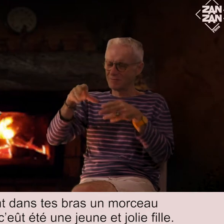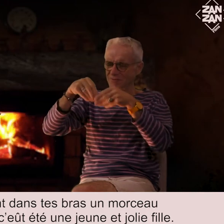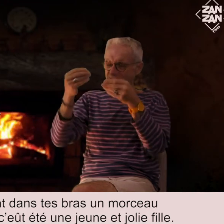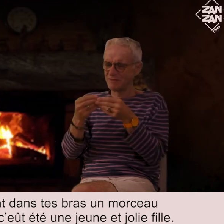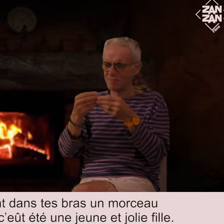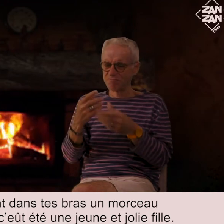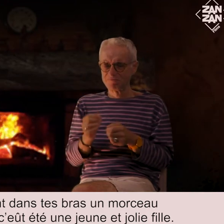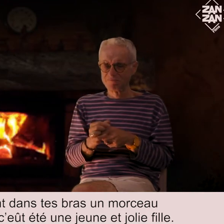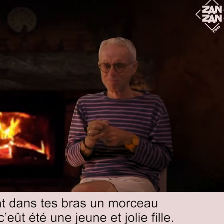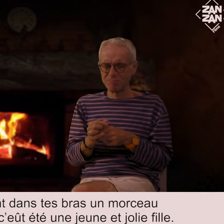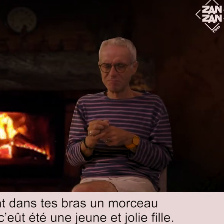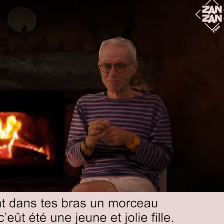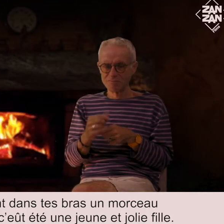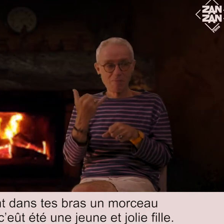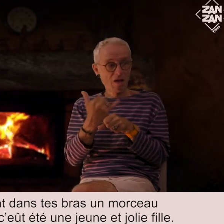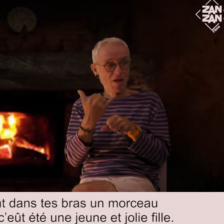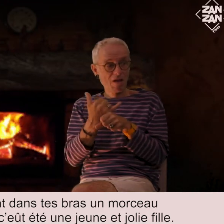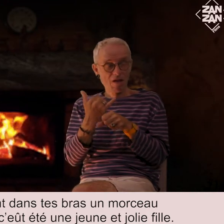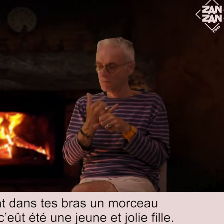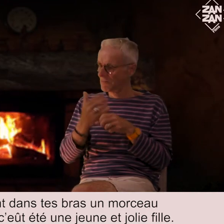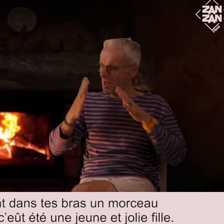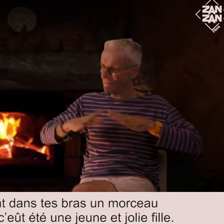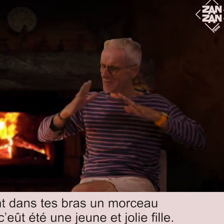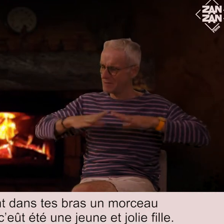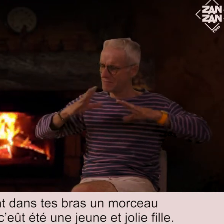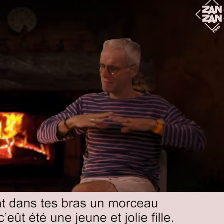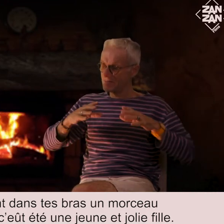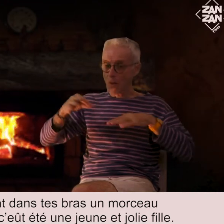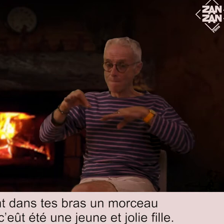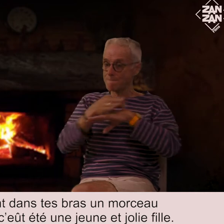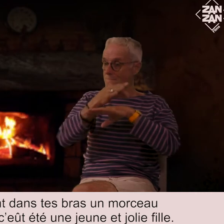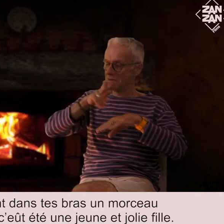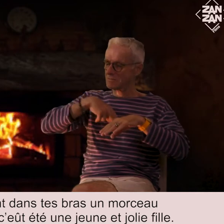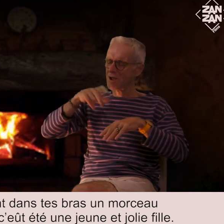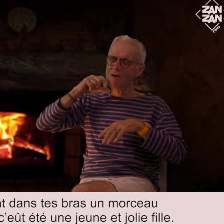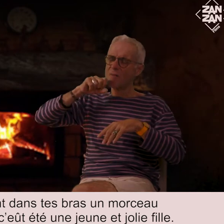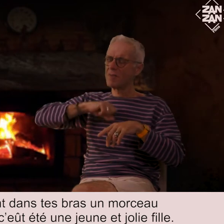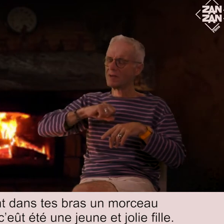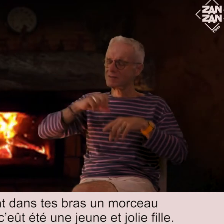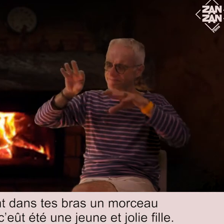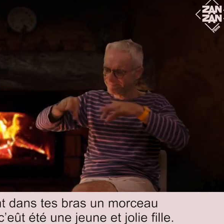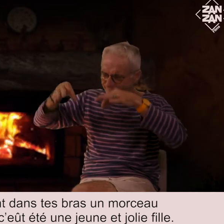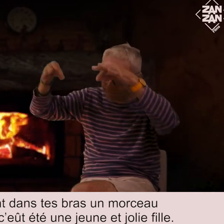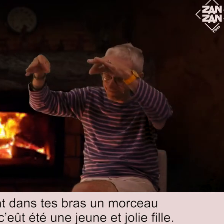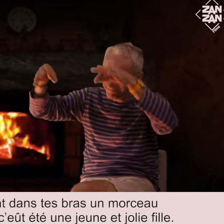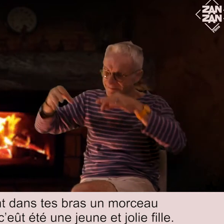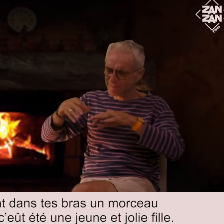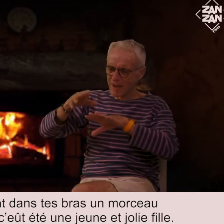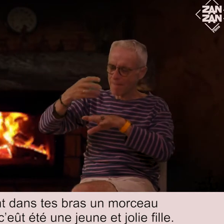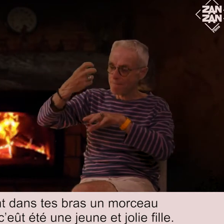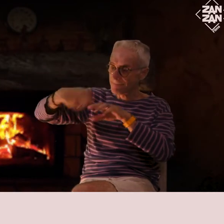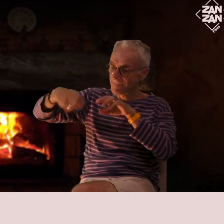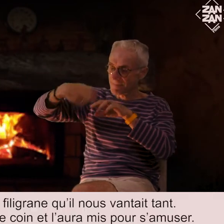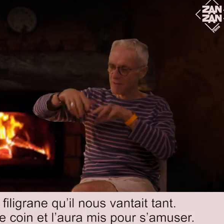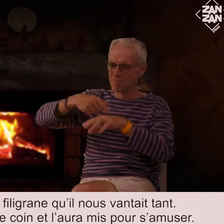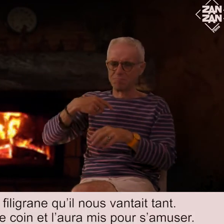par Dieu c'est l'habit de noces de mon grand-père dit l'autre en soulevant une des basques de soie fond rose à ramage vert